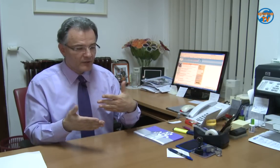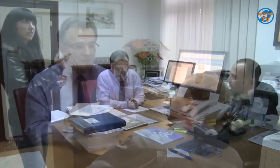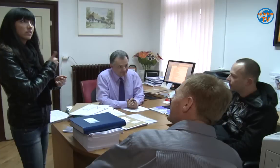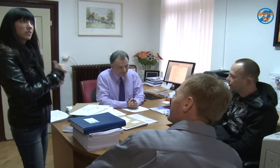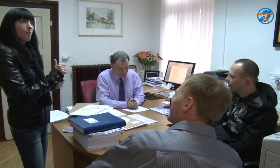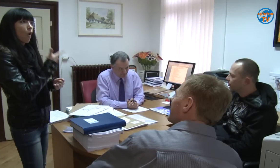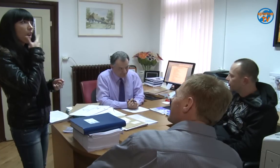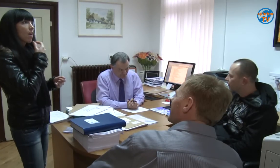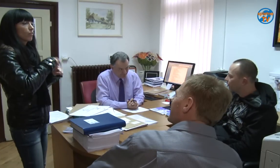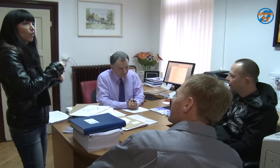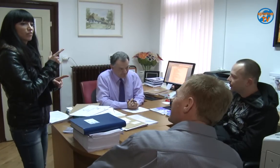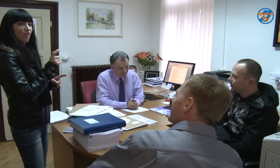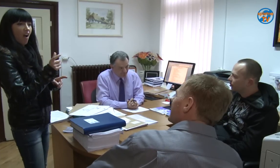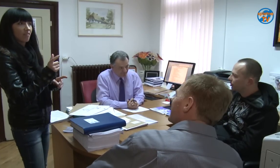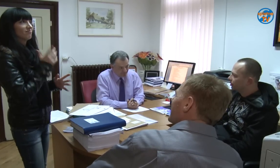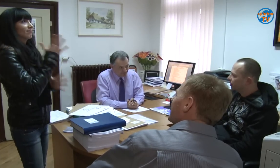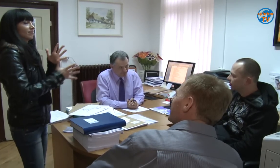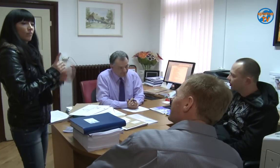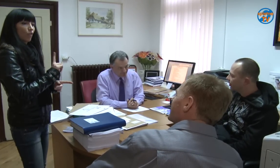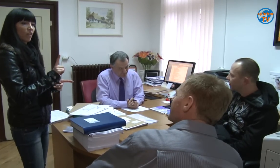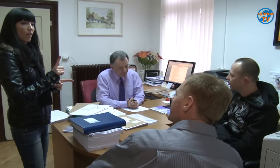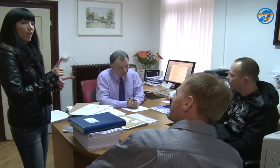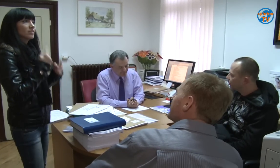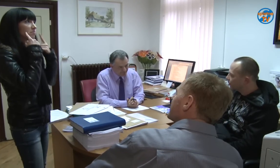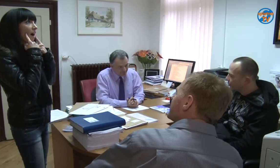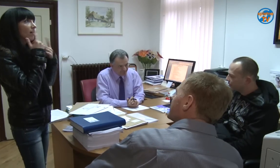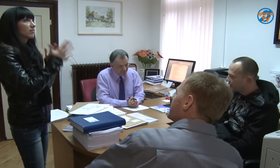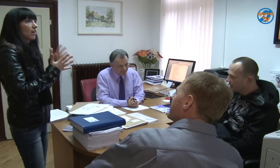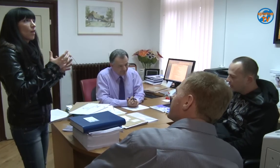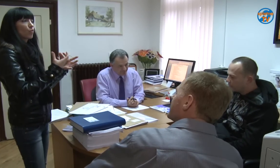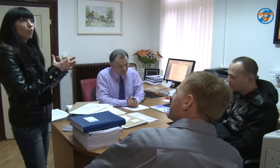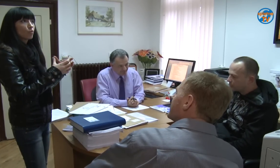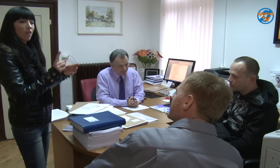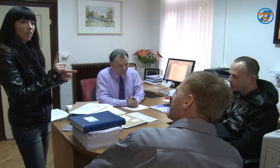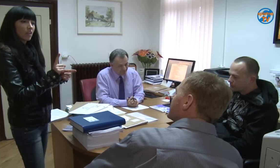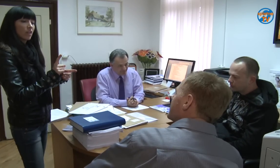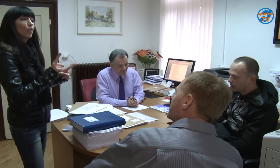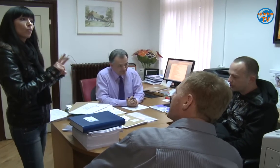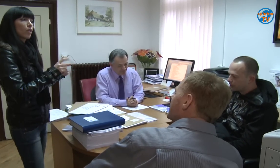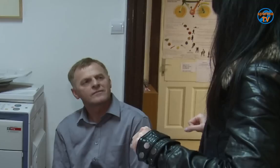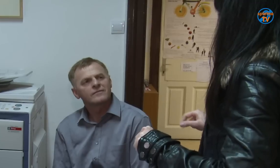Lepe stvari, kot je znakovni jezik ali pa smejanje in podobno druženje, ampak povzroča tudi neke težave v